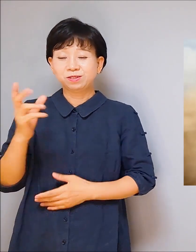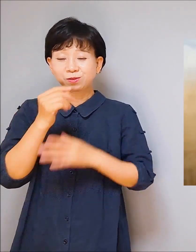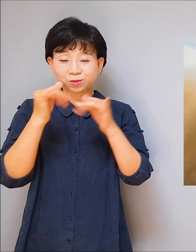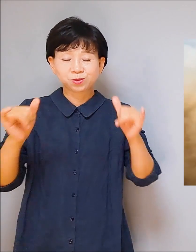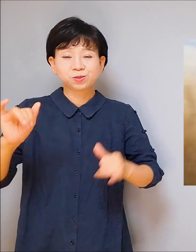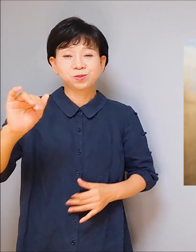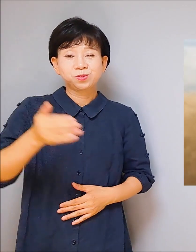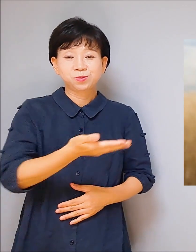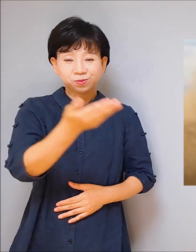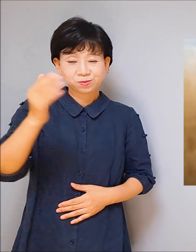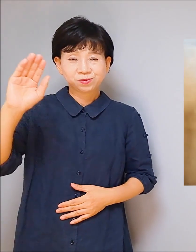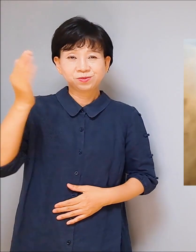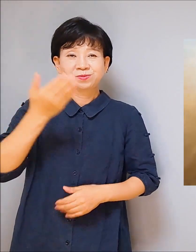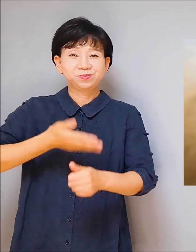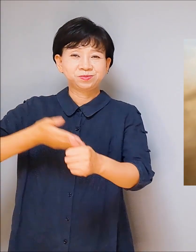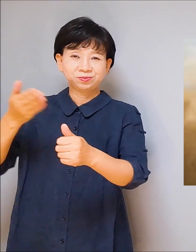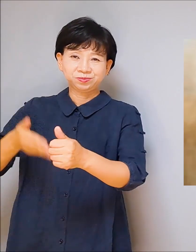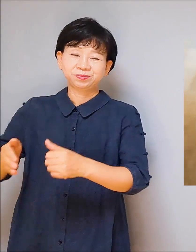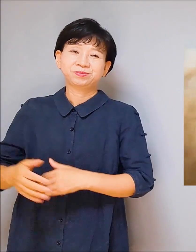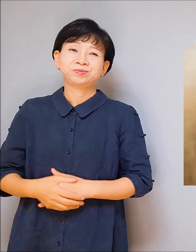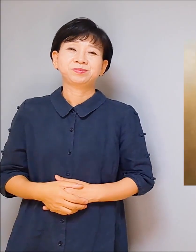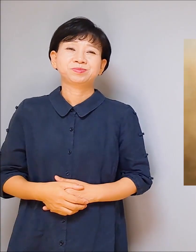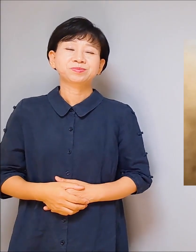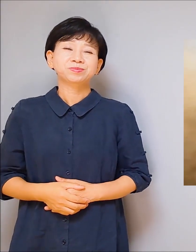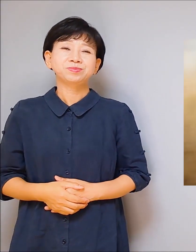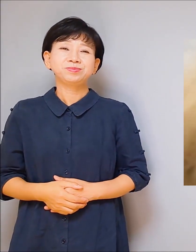여러분이 되시기를 바랍니다.